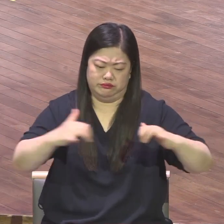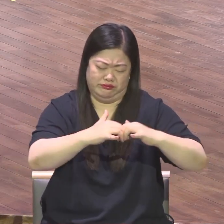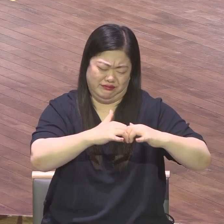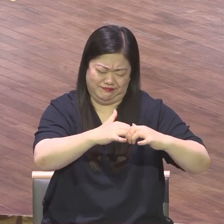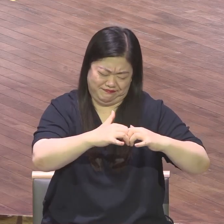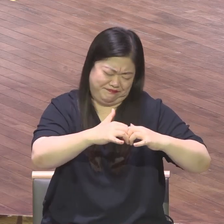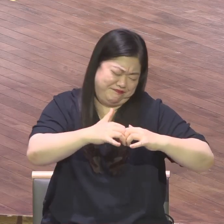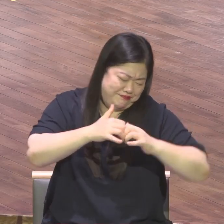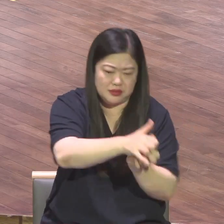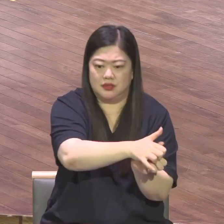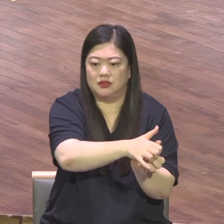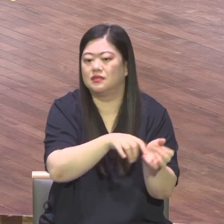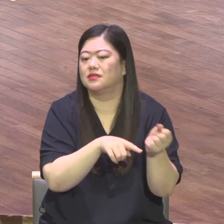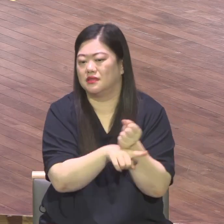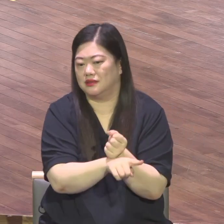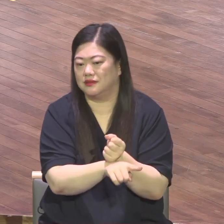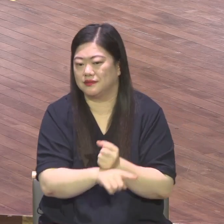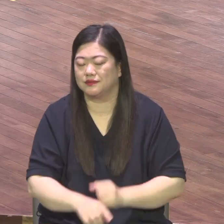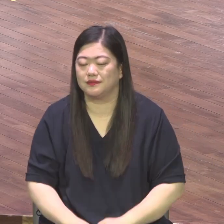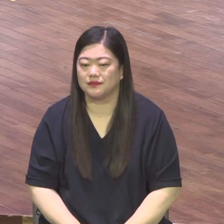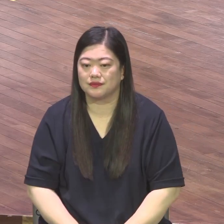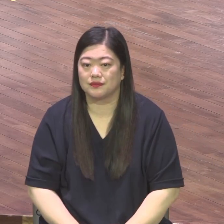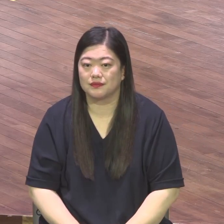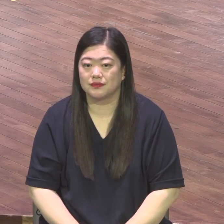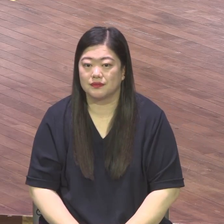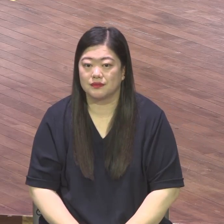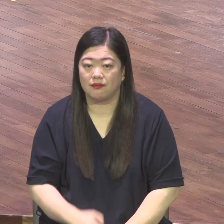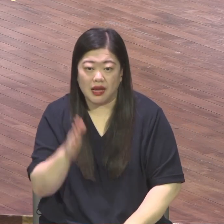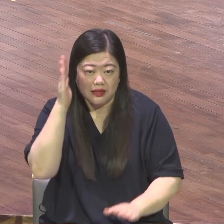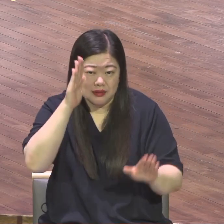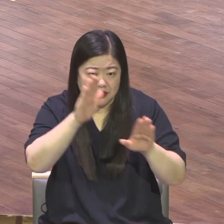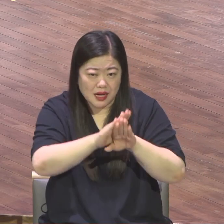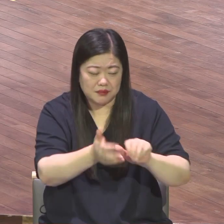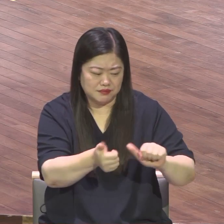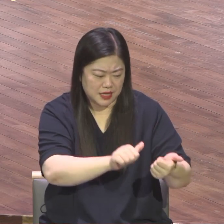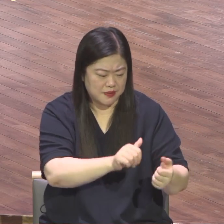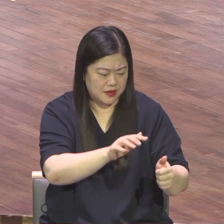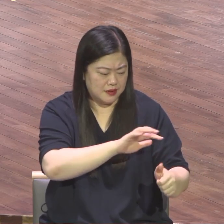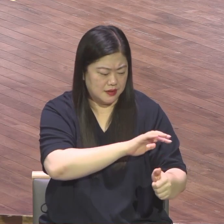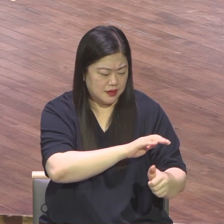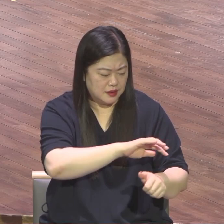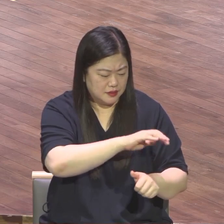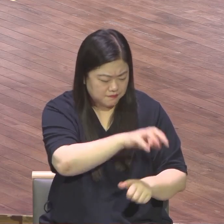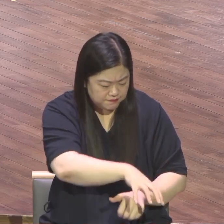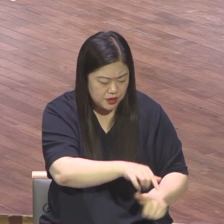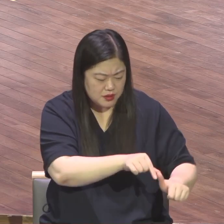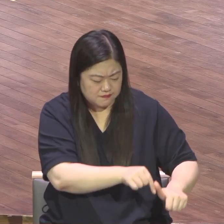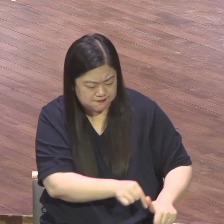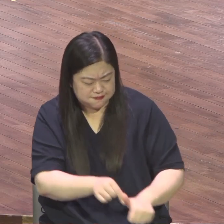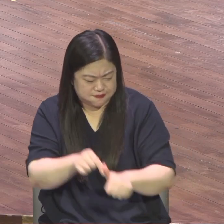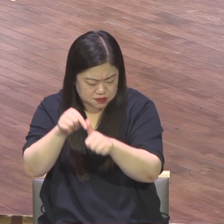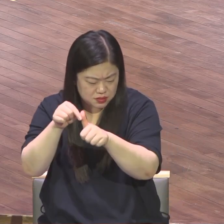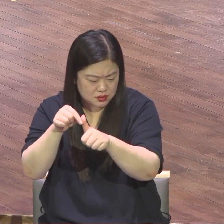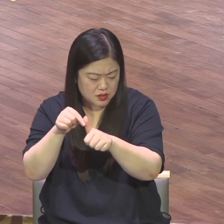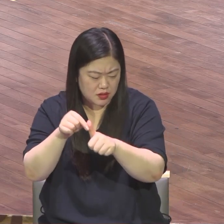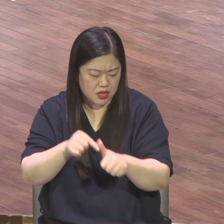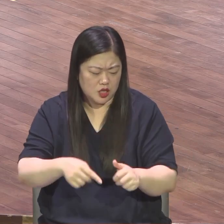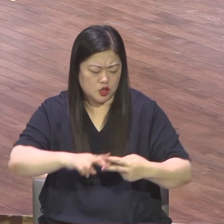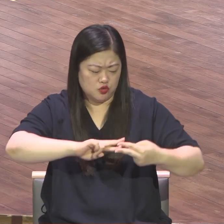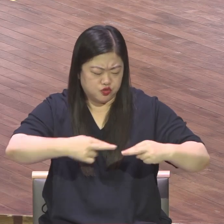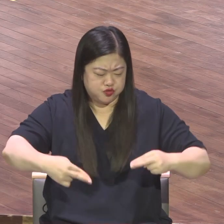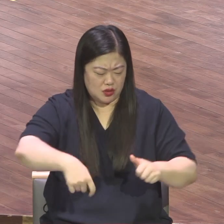예표. 본문 14절에 보면 흑암과 사망의 그늘에서 인도하여 내시고 그들에 얽힌 얽어맨